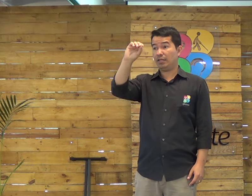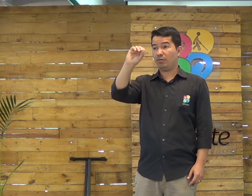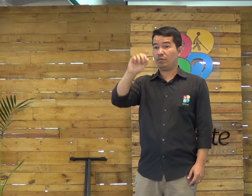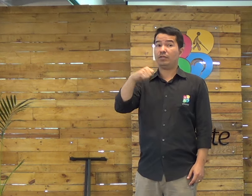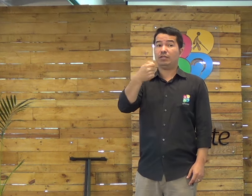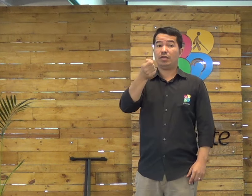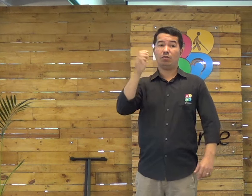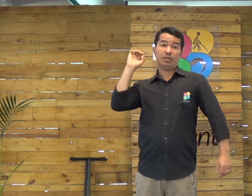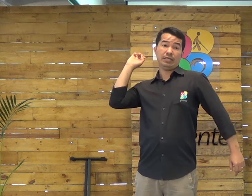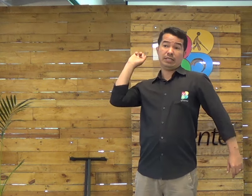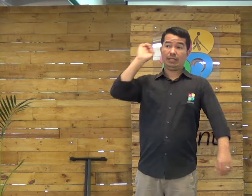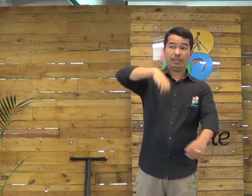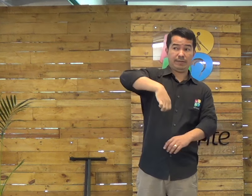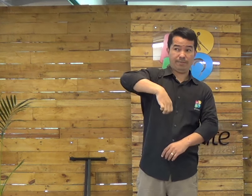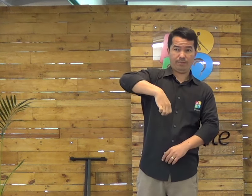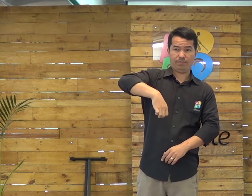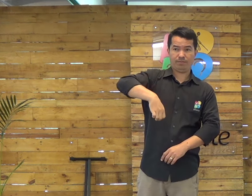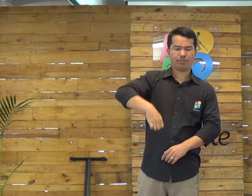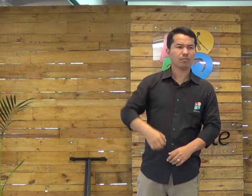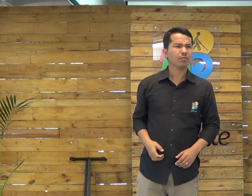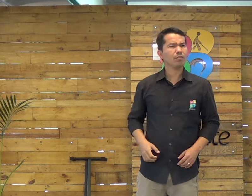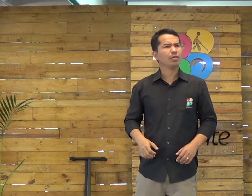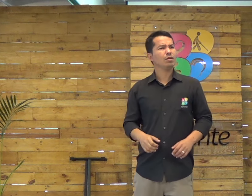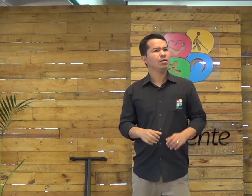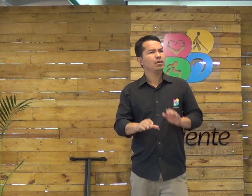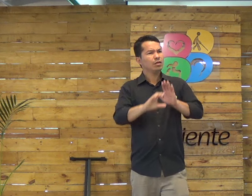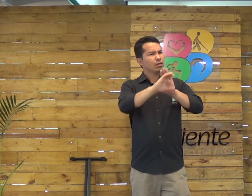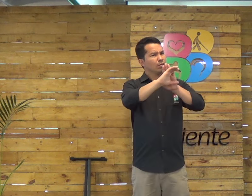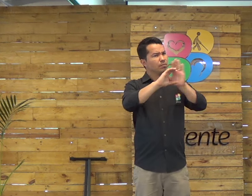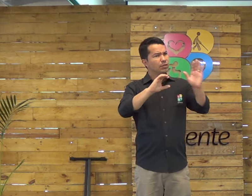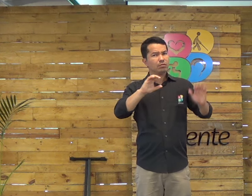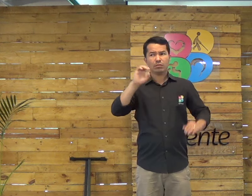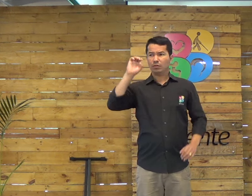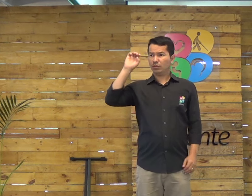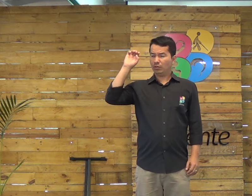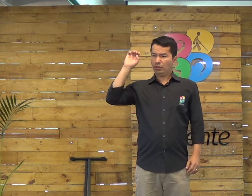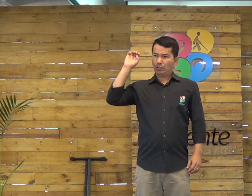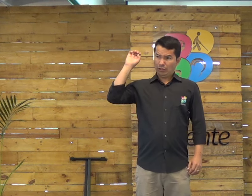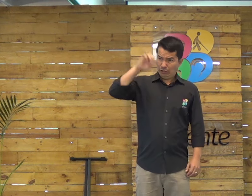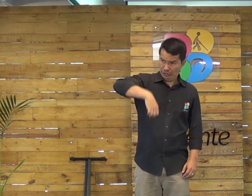chamado Estevão. O sinal dele é esse.